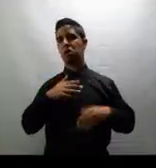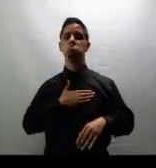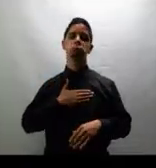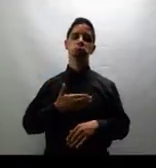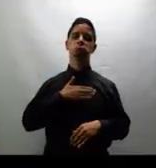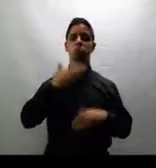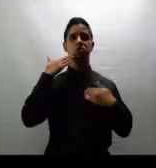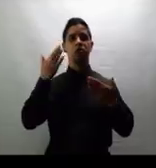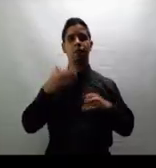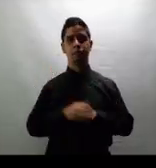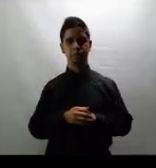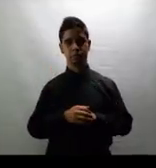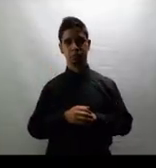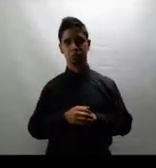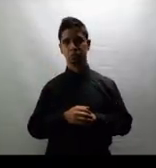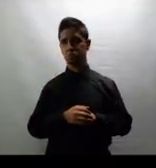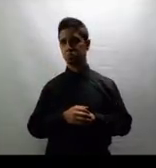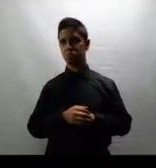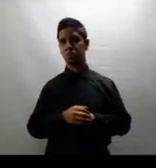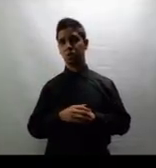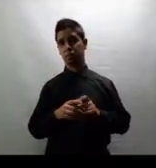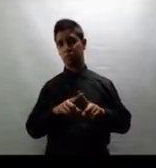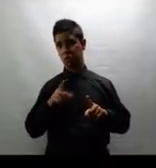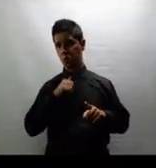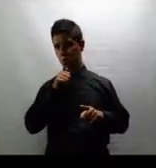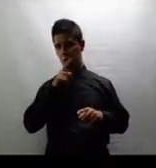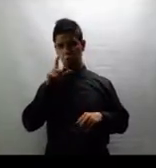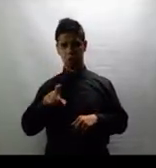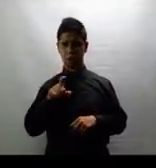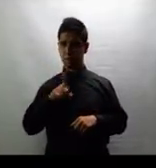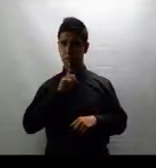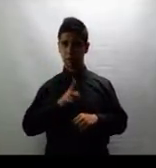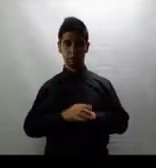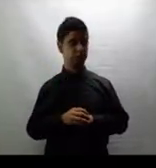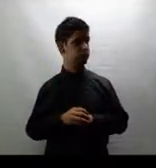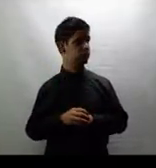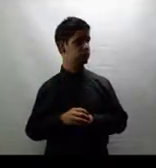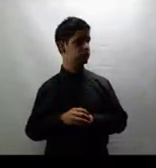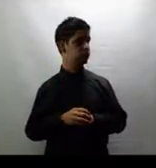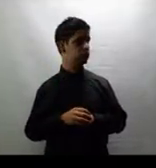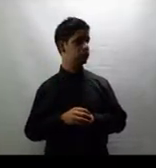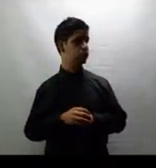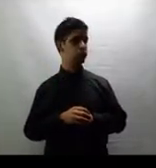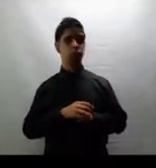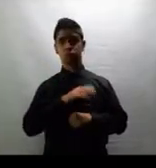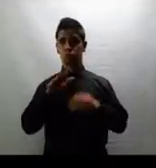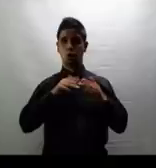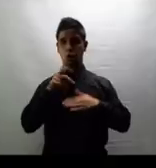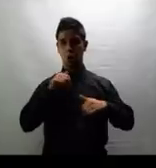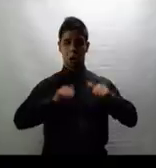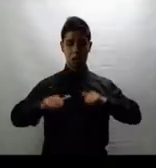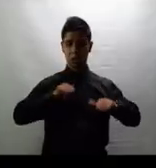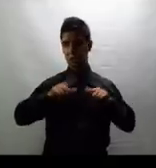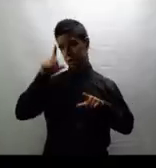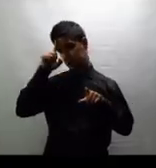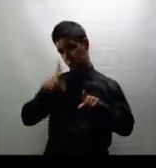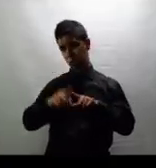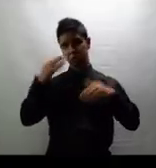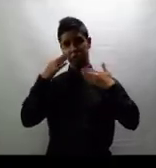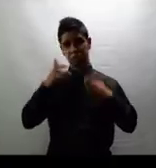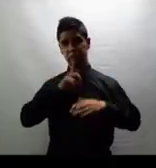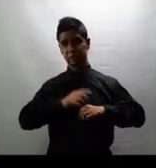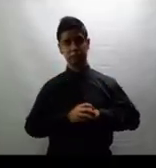la casa editora puede acceder pero no necesariamente los artistas están de acuerdo con que se haga así